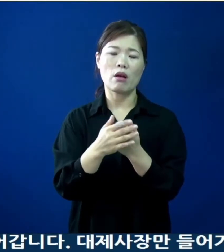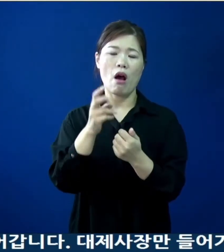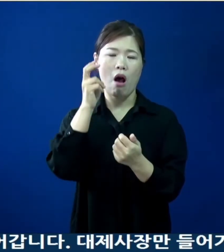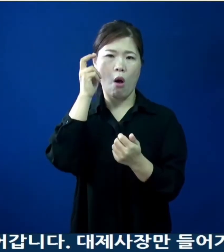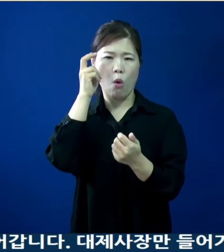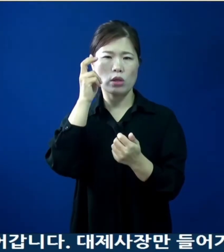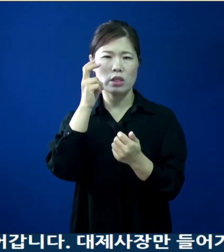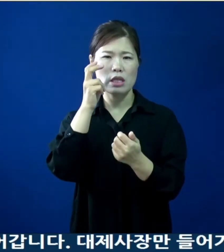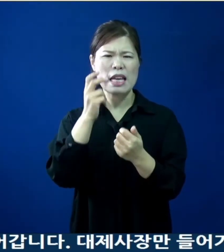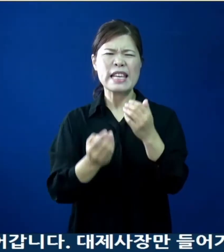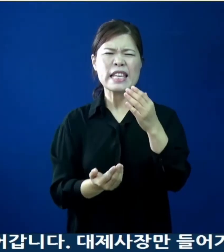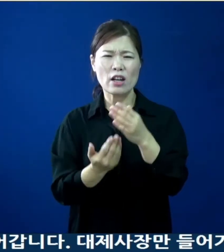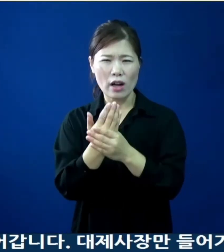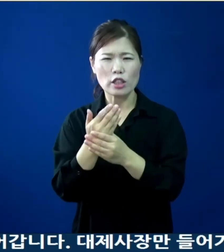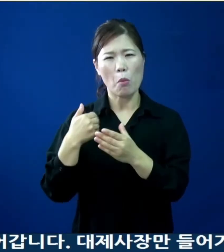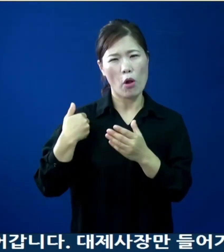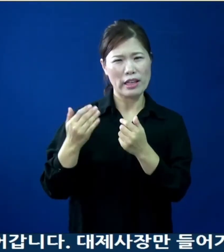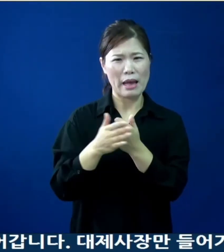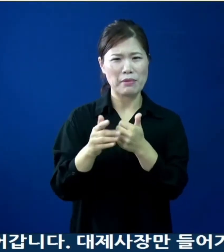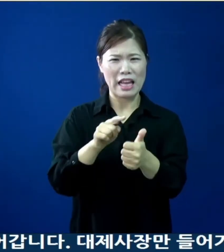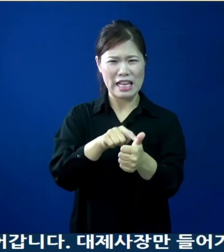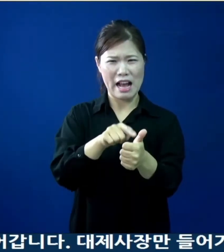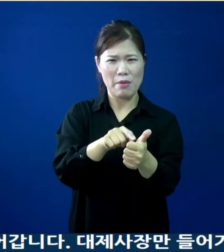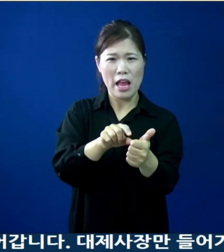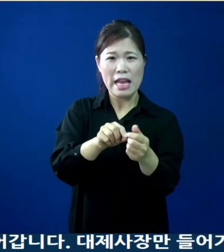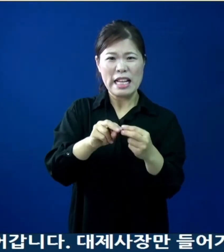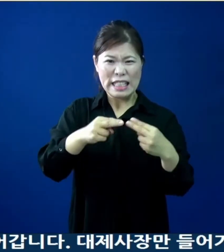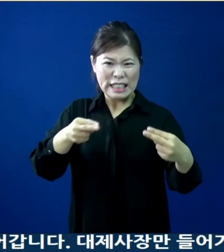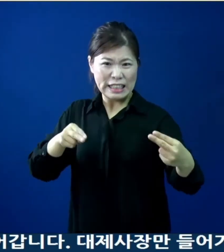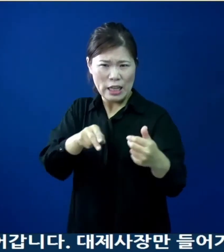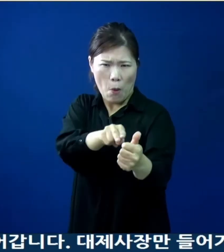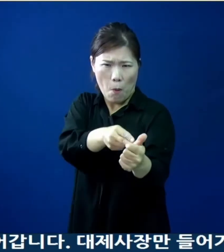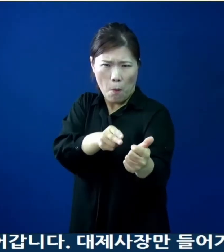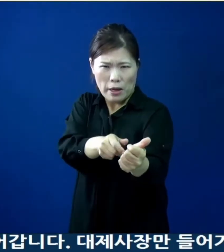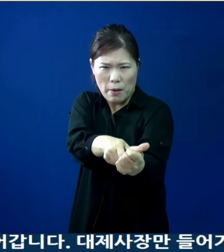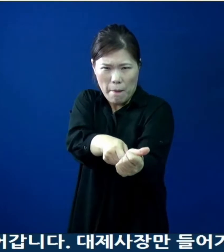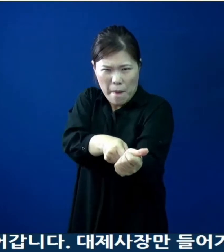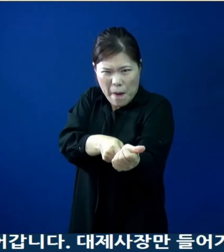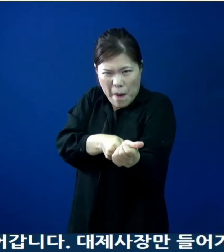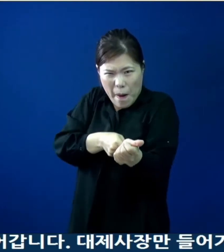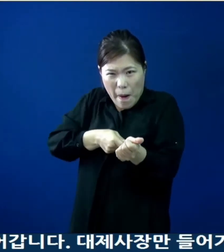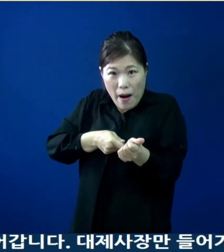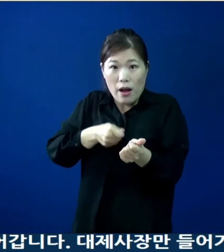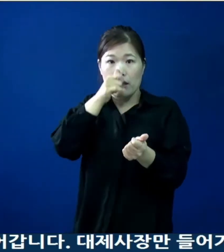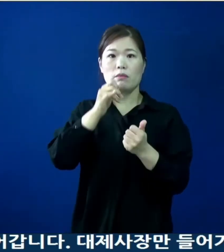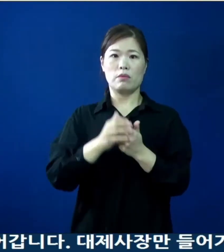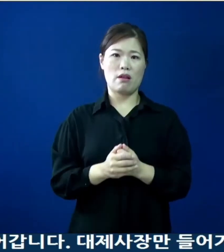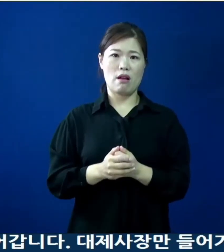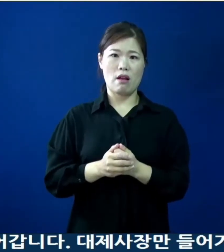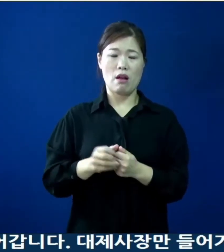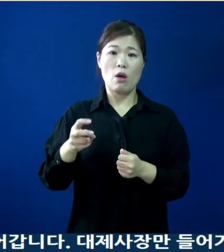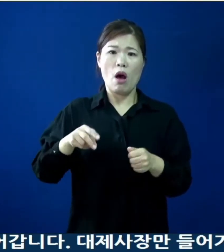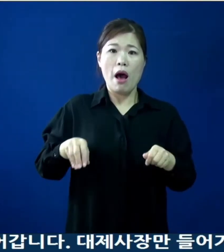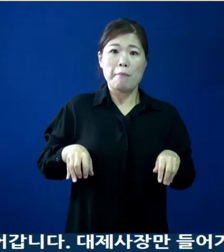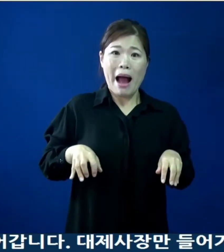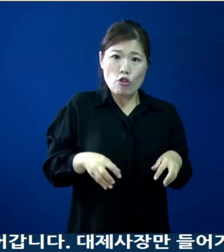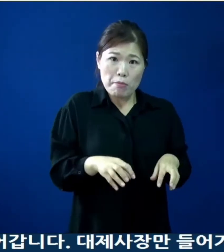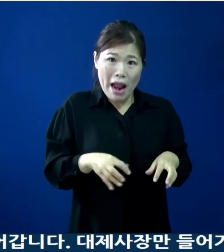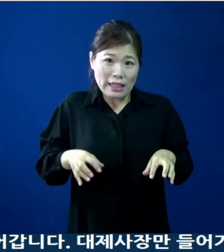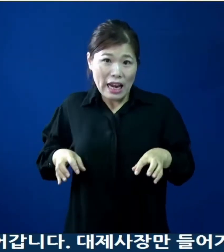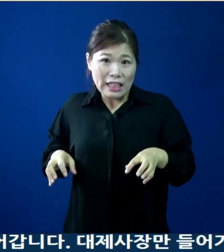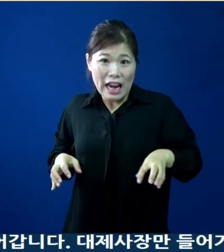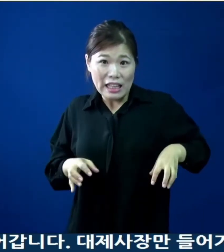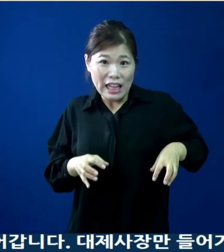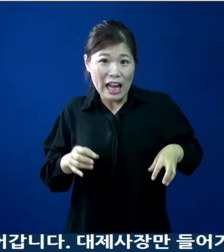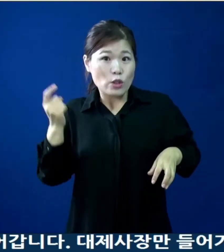혹 일어날지 모르는 상황에 대비해서 끈을 묶어두어서 잡아 끄집어내려고 했던 거죠. 방울은 딸랑딸랑 하는 소리가